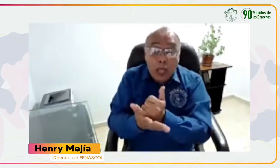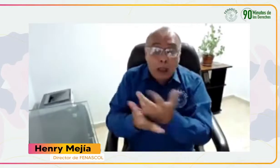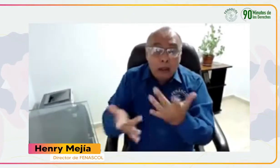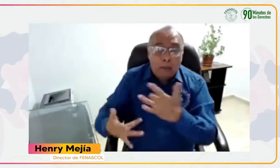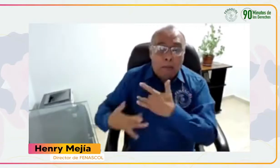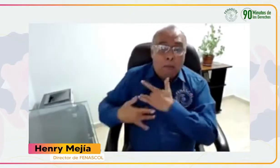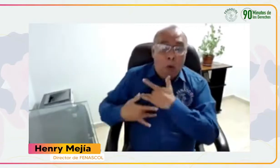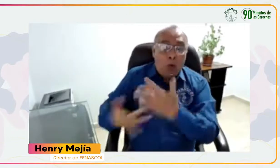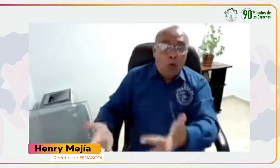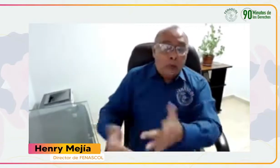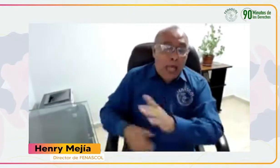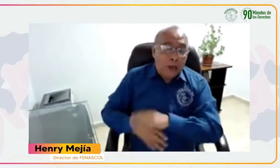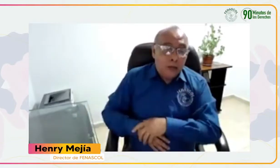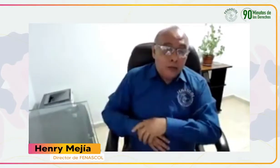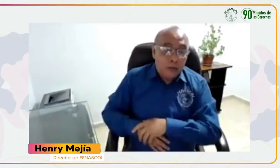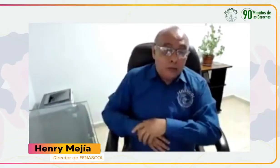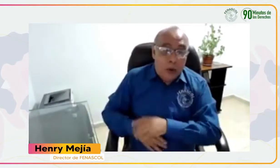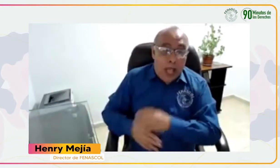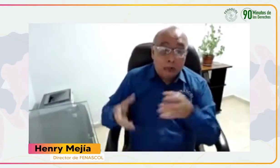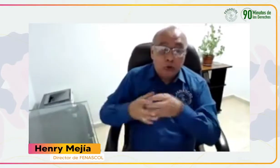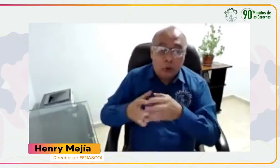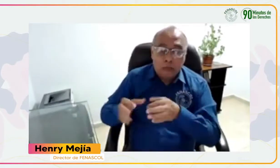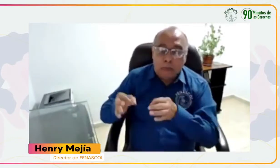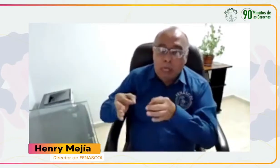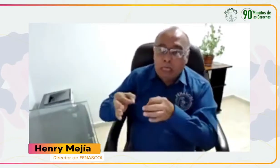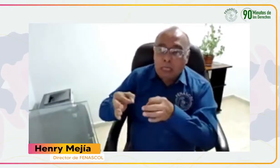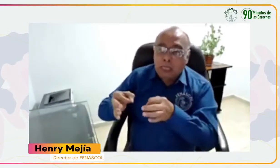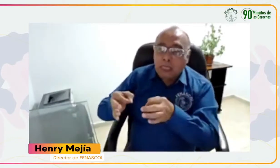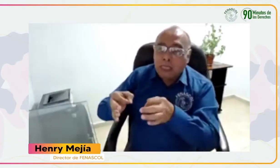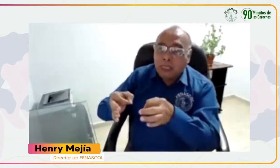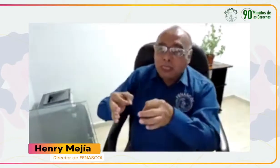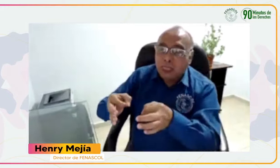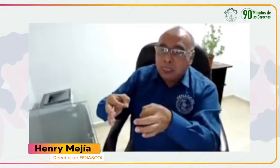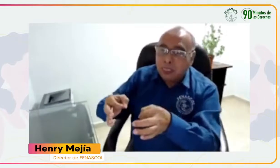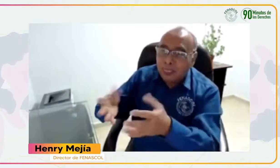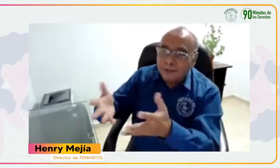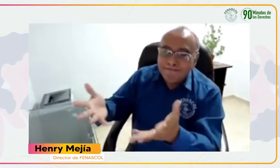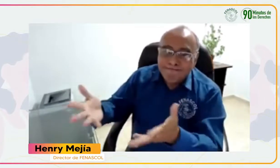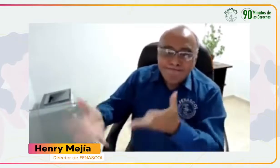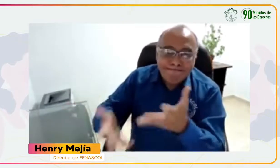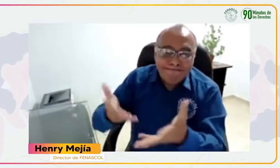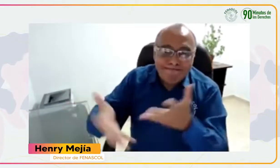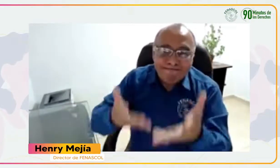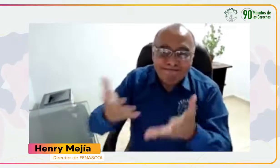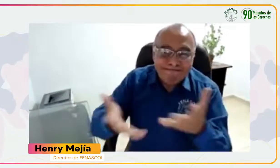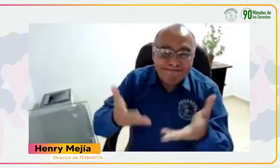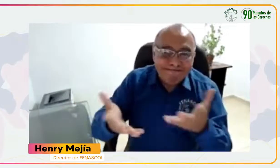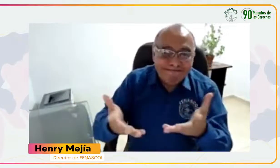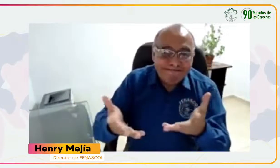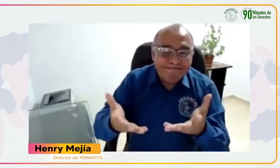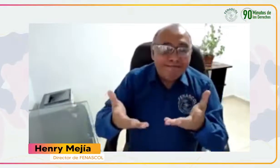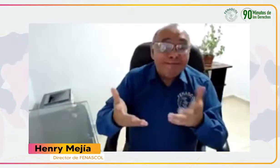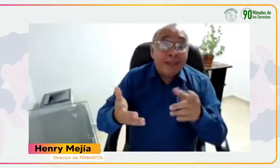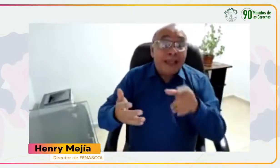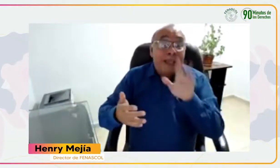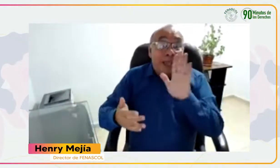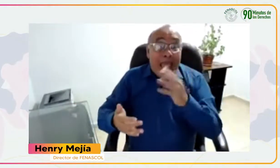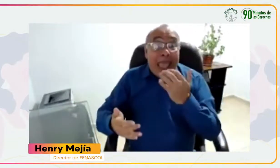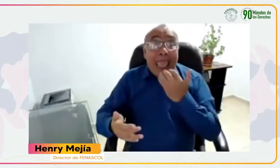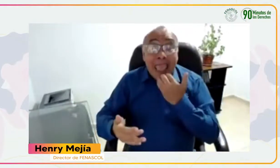En las juntas se trabaja de manera voluntaria. Las asociaciones a veces de pronto postergan los tiempos y demás porque es un trabajo